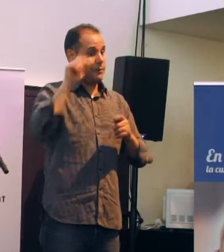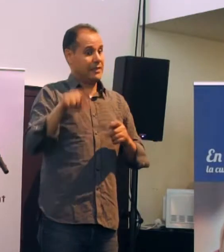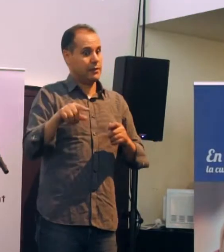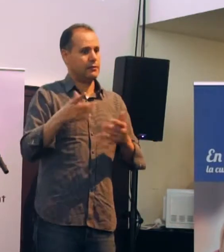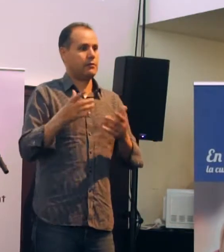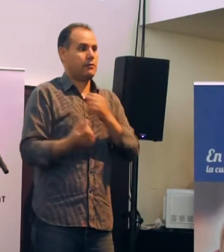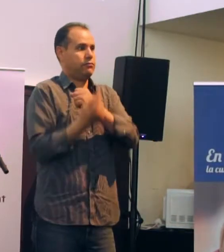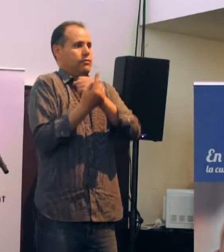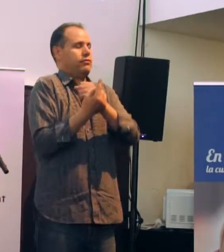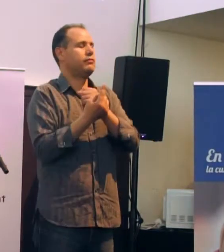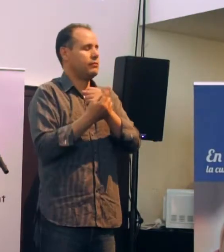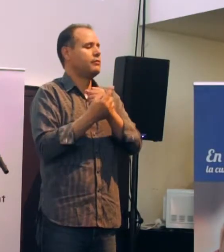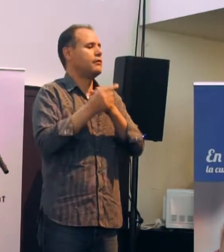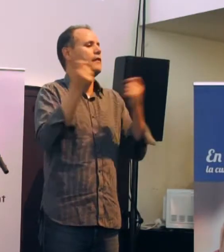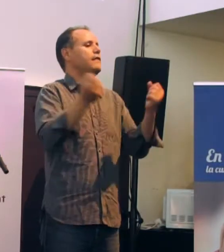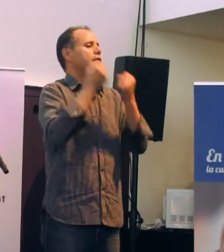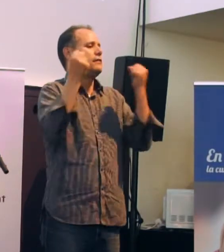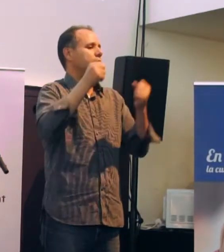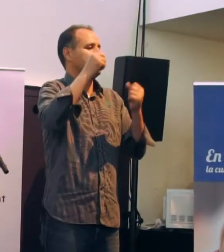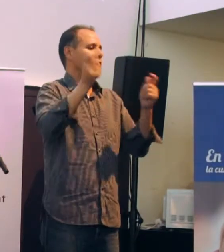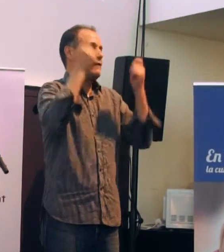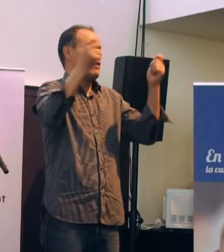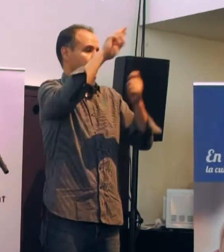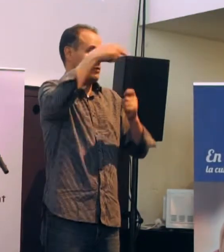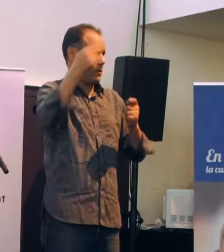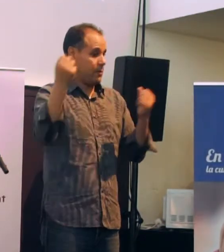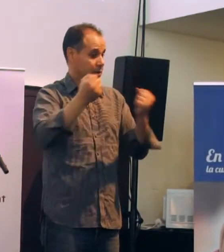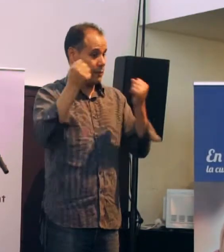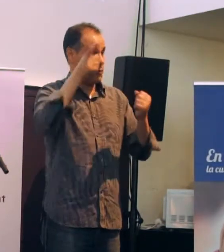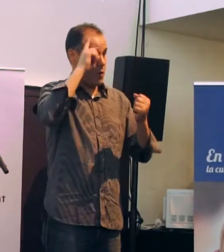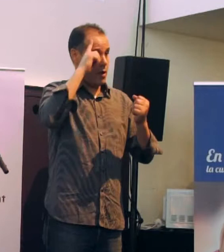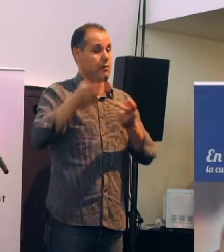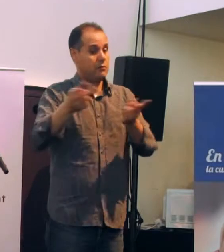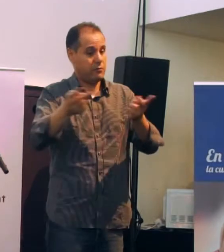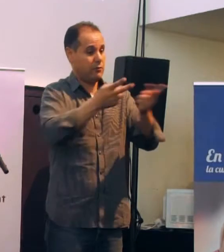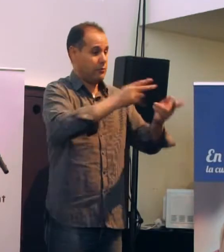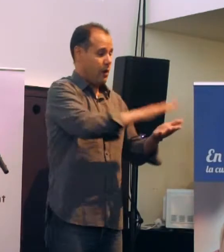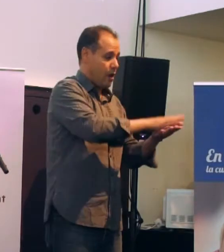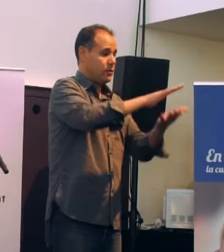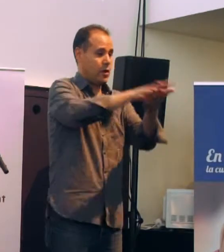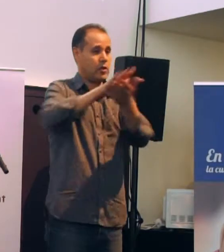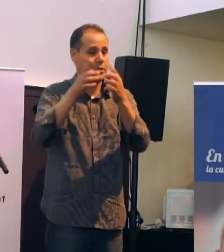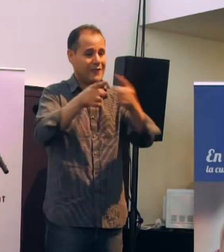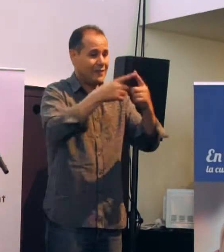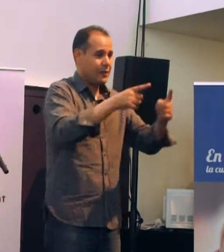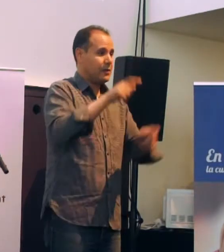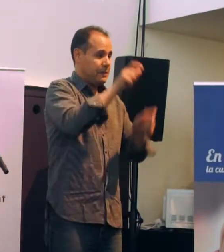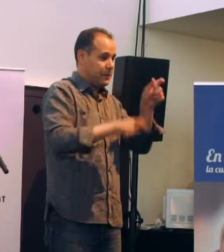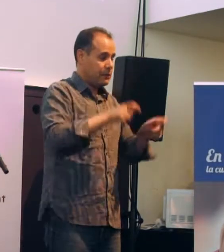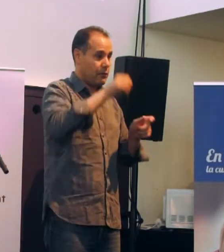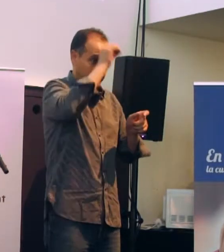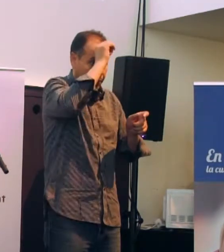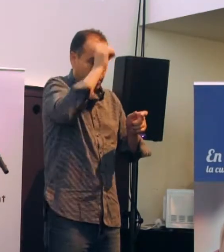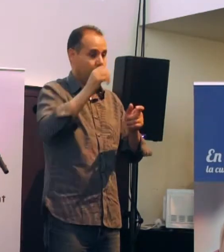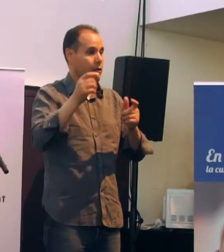la particularité du Festival National du Film d'Animation, c'est de faire se croiser des publics de tous les âges, des publics initiés un petit peu à